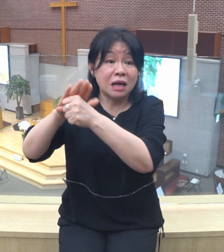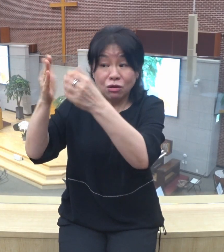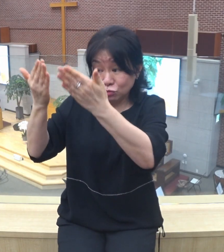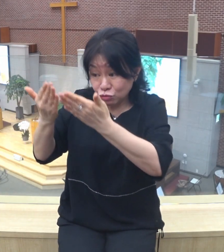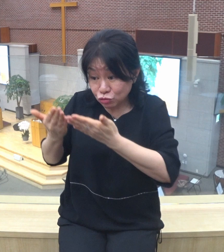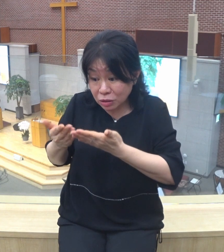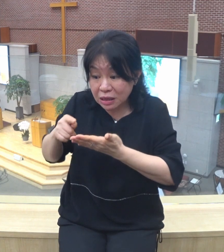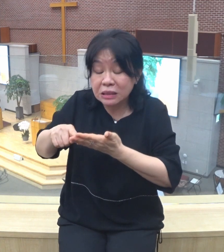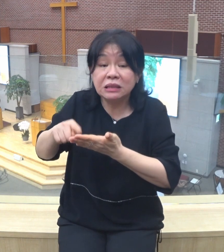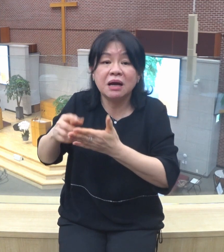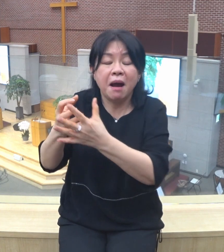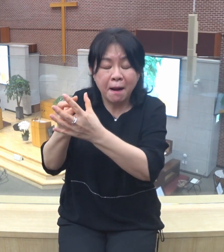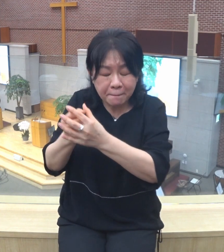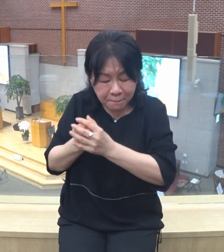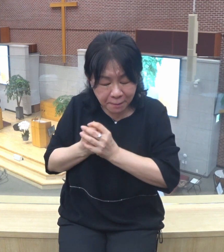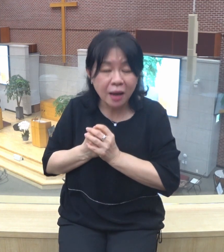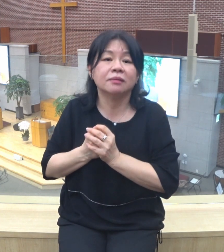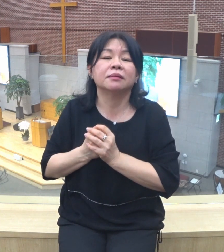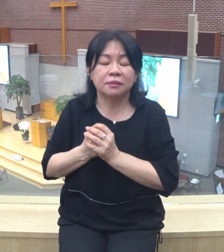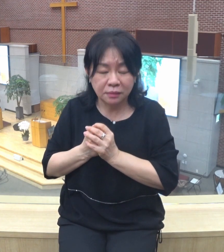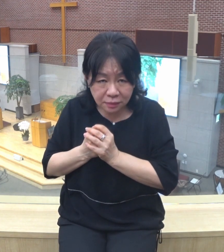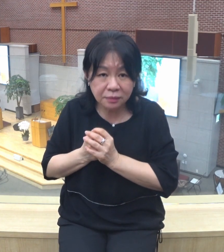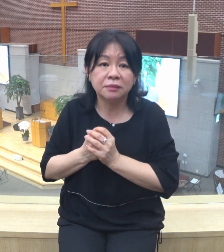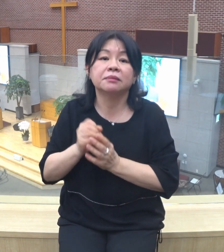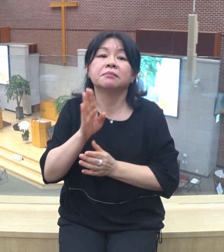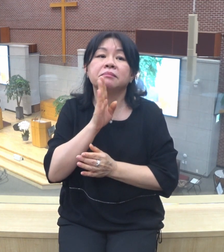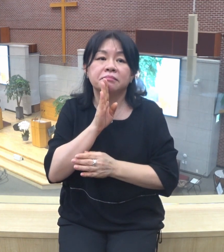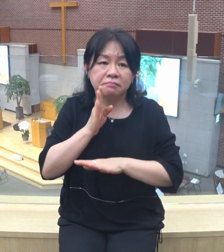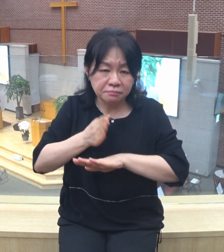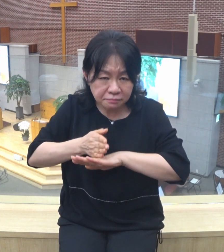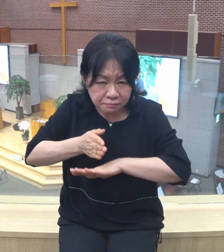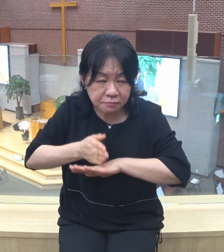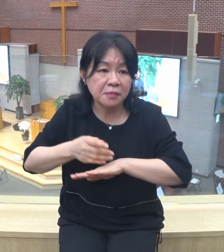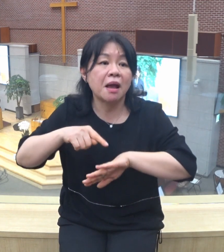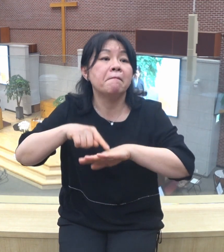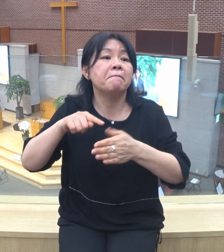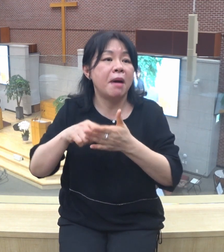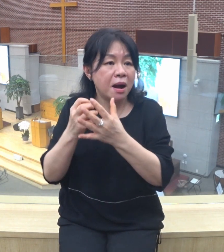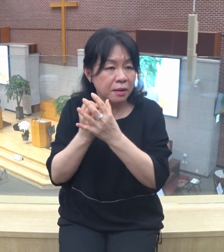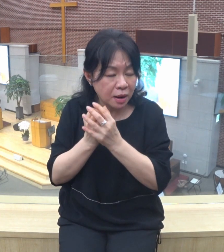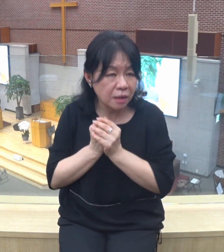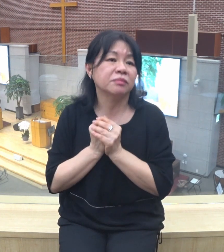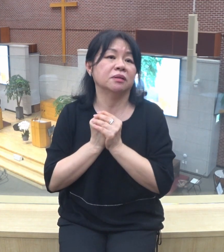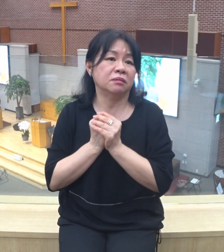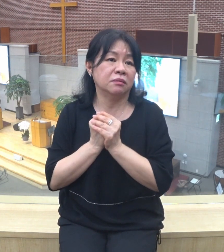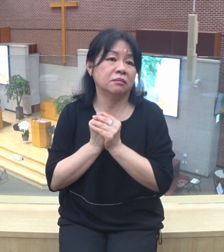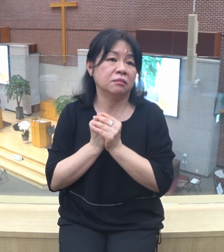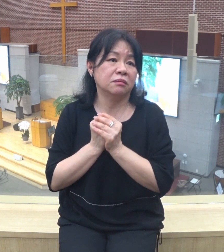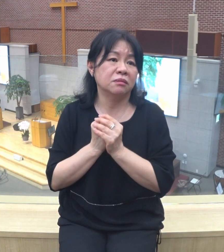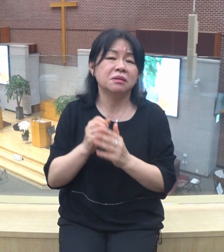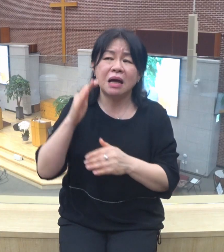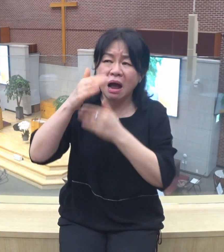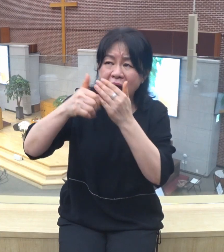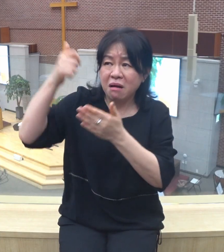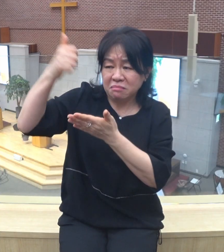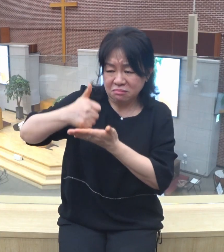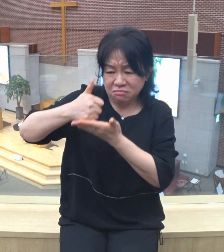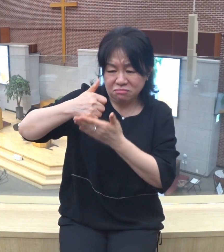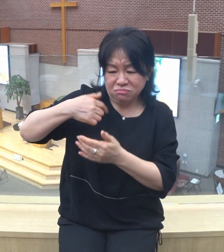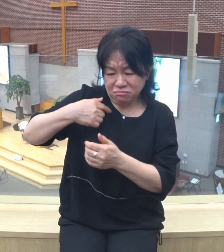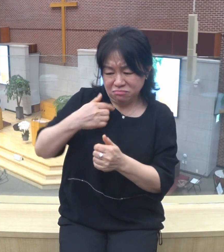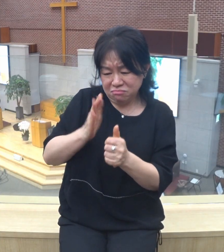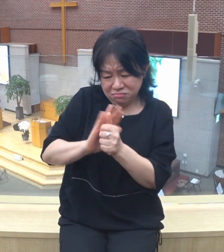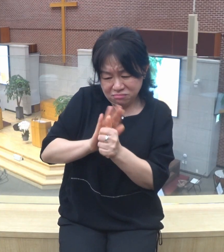내 생각에, 내 감정에 내가 보배롭고 존귀하지 않아도 나를 보배롭고 존귀하게 여기시는